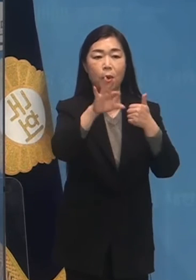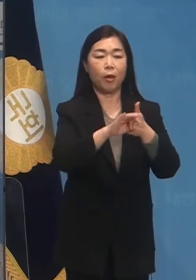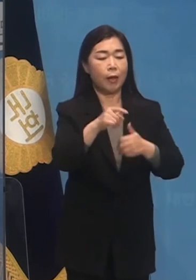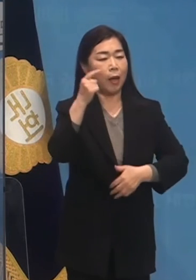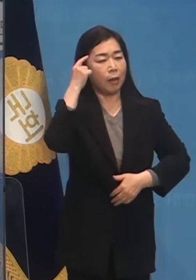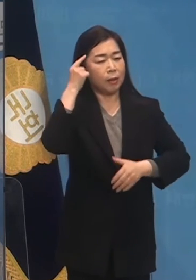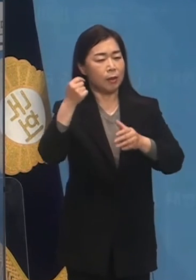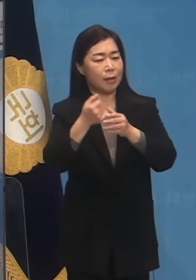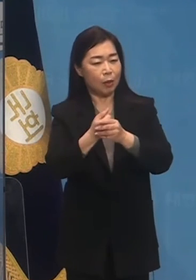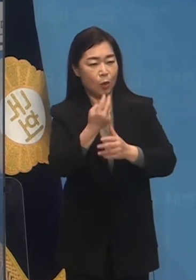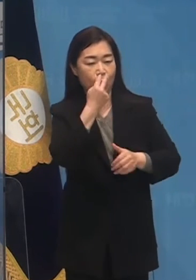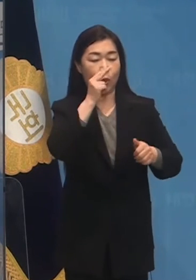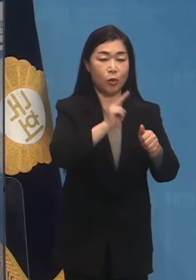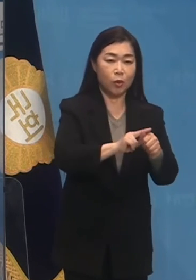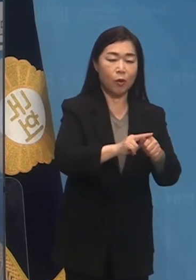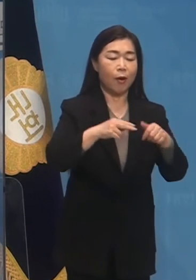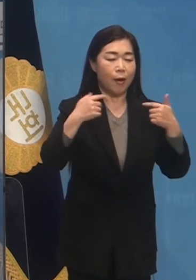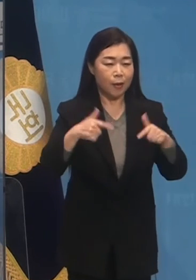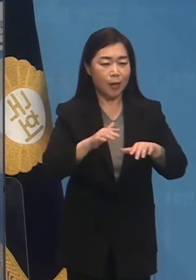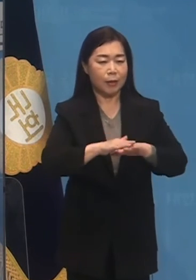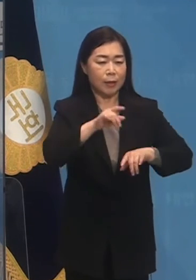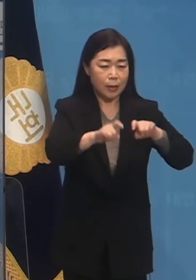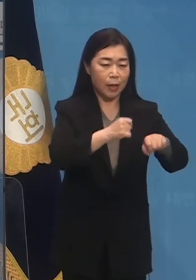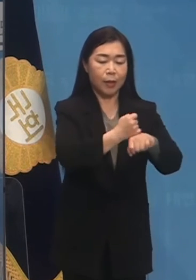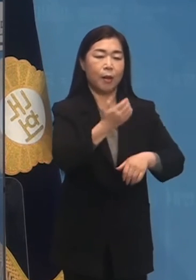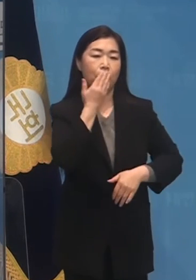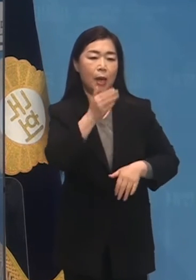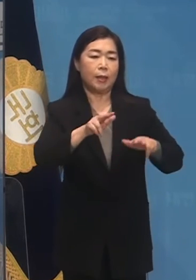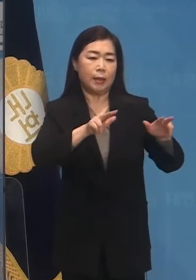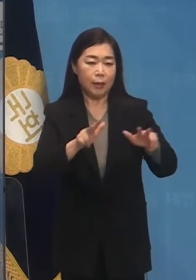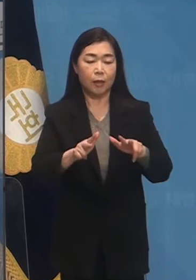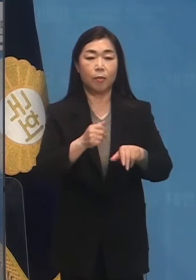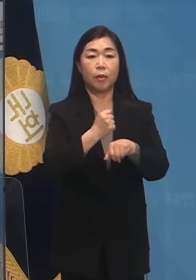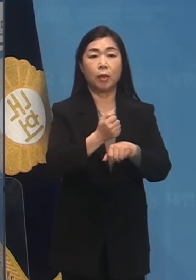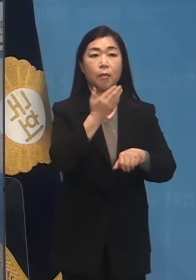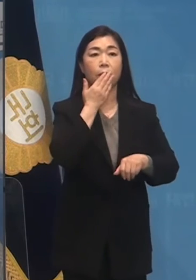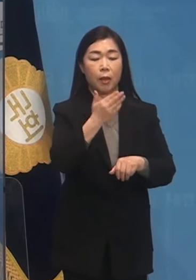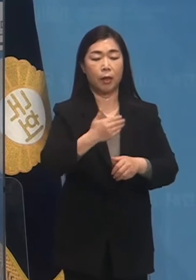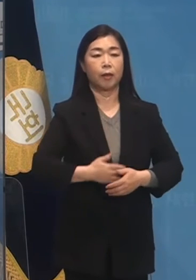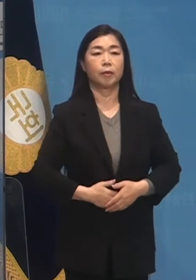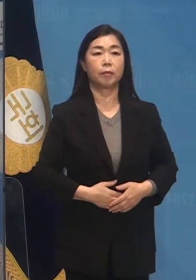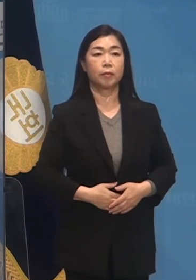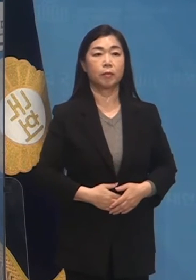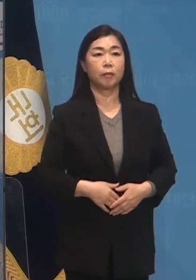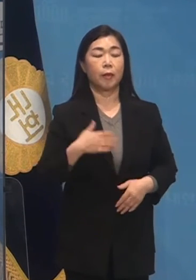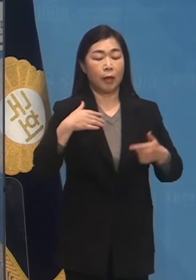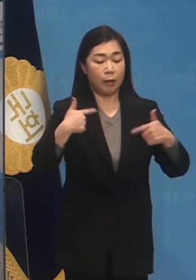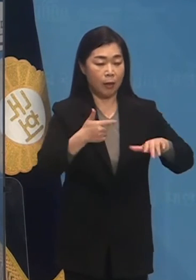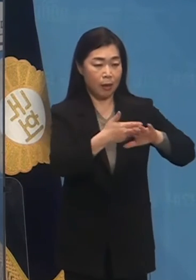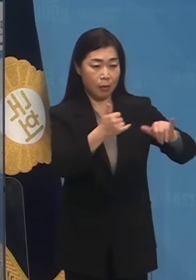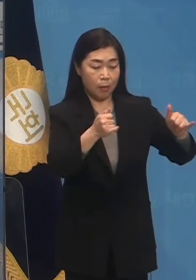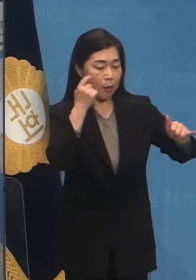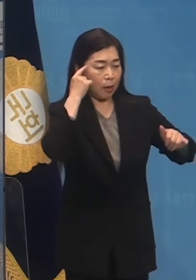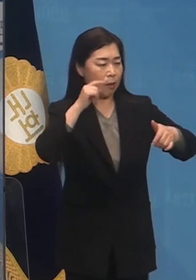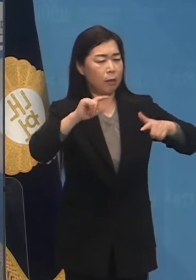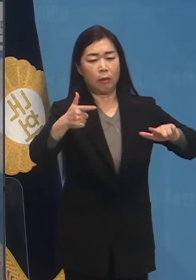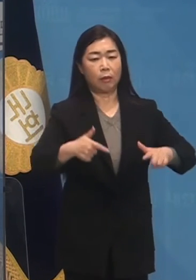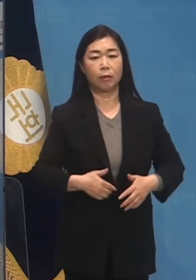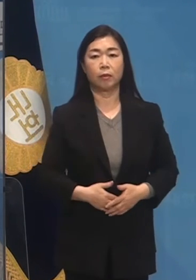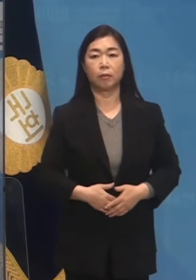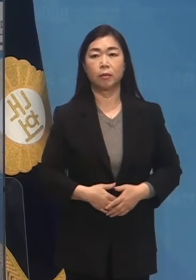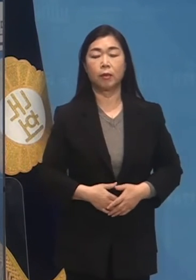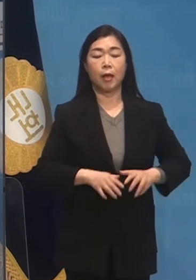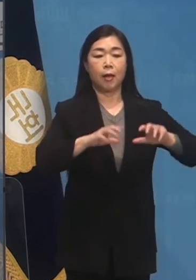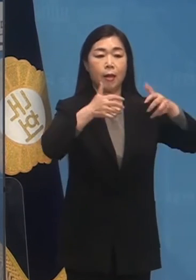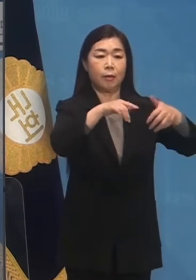창조적이고 도전적이면서 언제나 신앙의 캔버스에 즉각 옮겨졌습니다. 저는 언제나 남과 다른 생각을 가지고 언제나